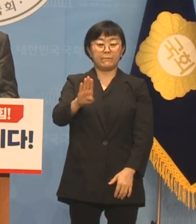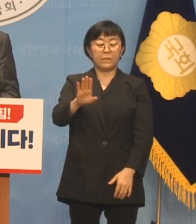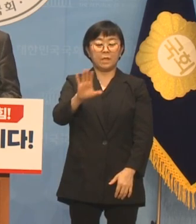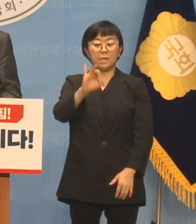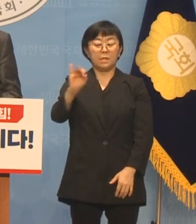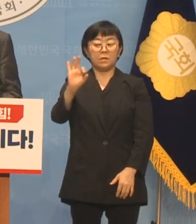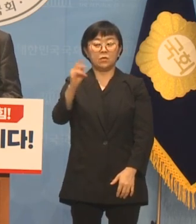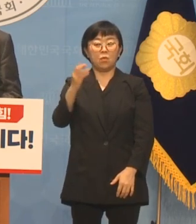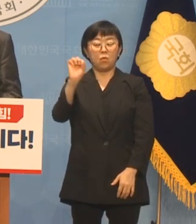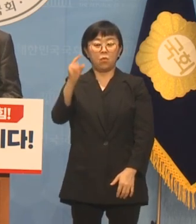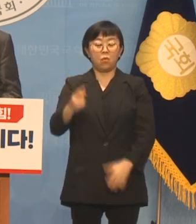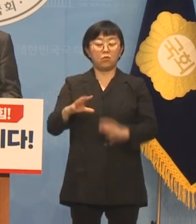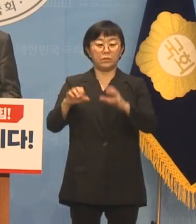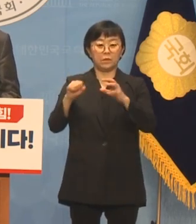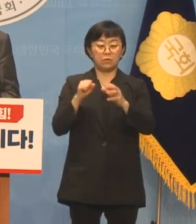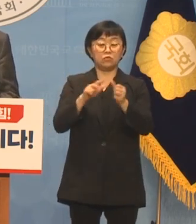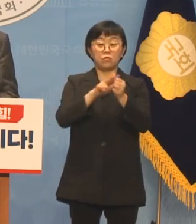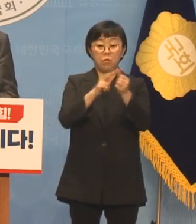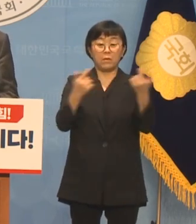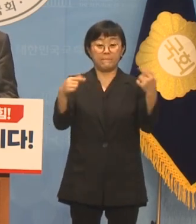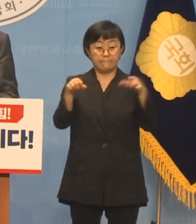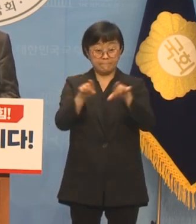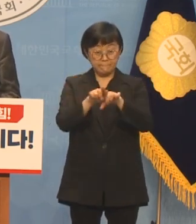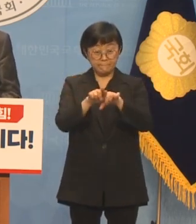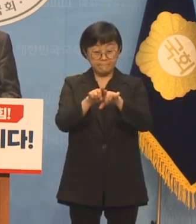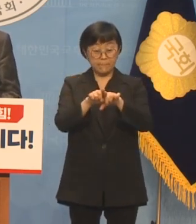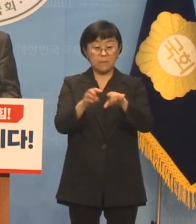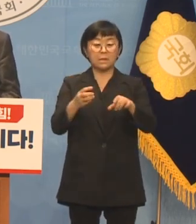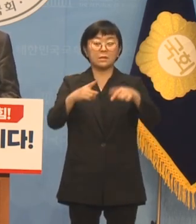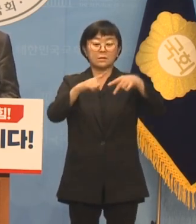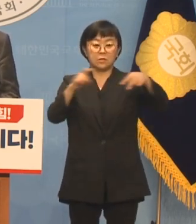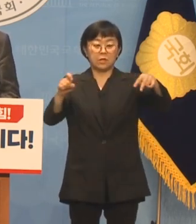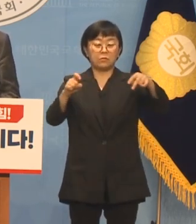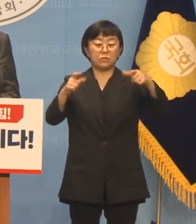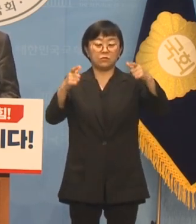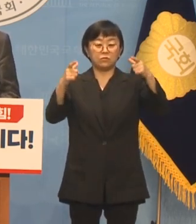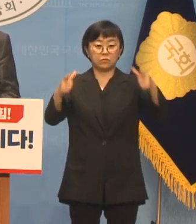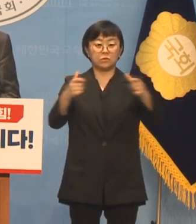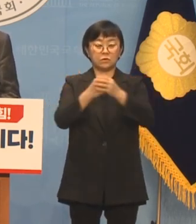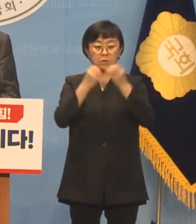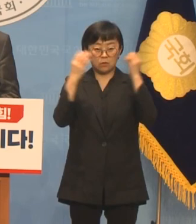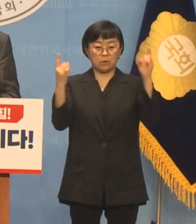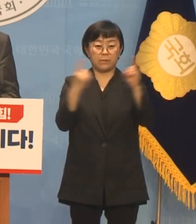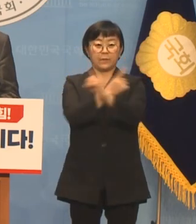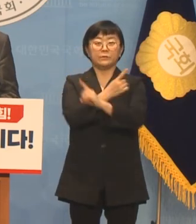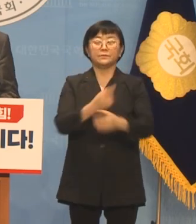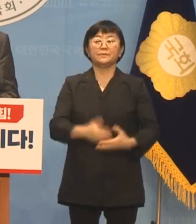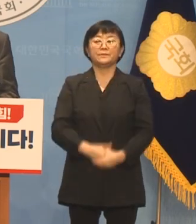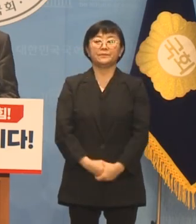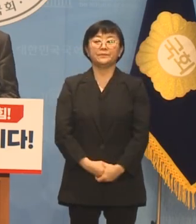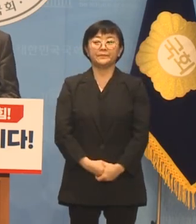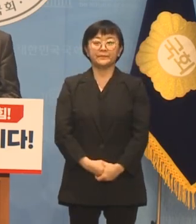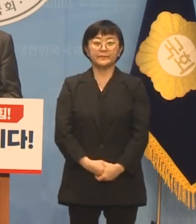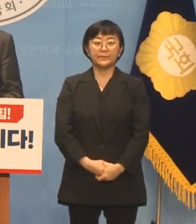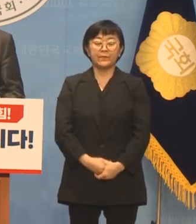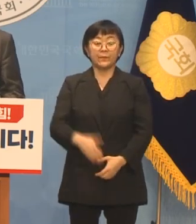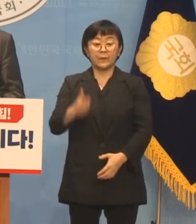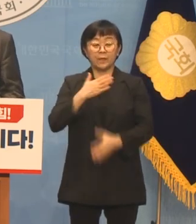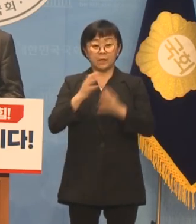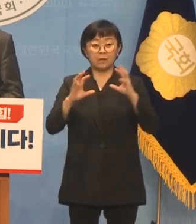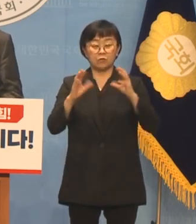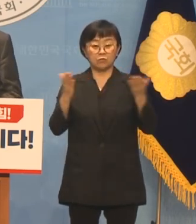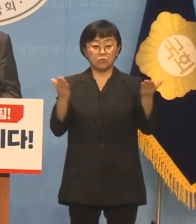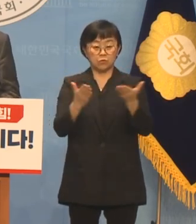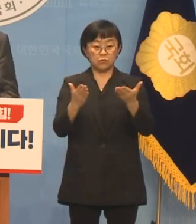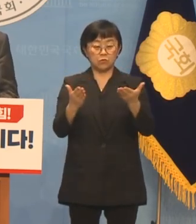이용호 국민의힘 후보와 함께 서대문을 새롭게 바꾸겠습니다. 제가